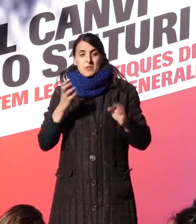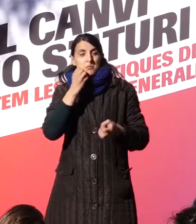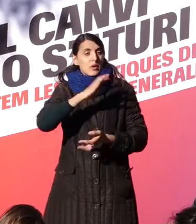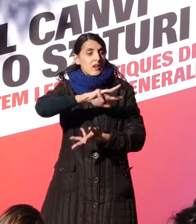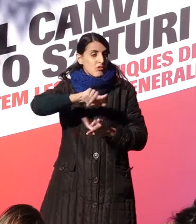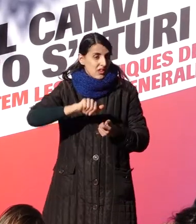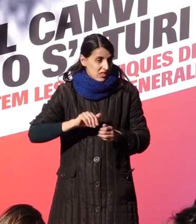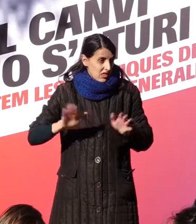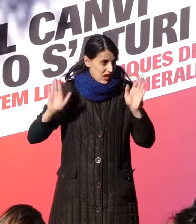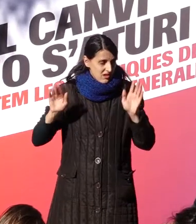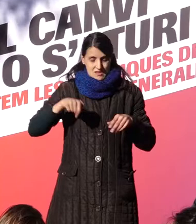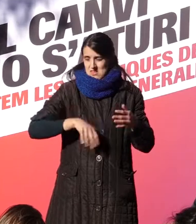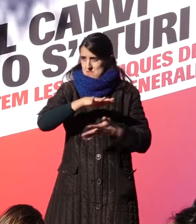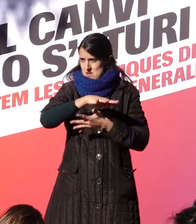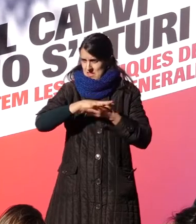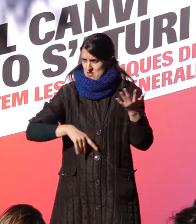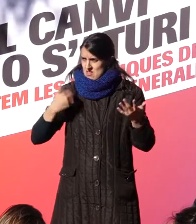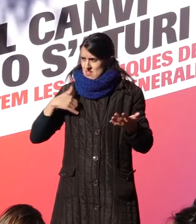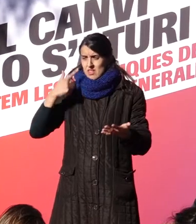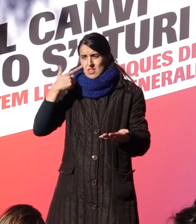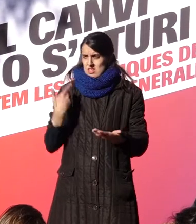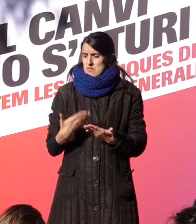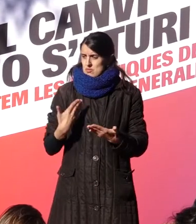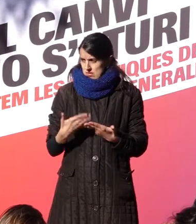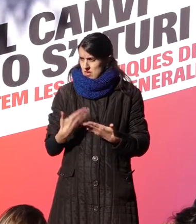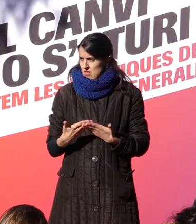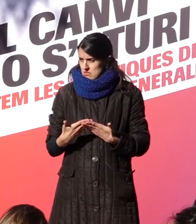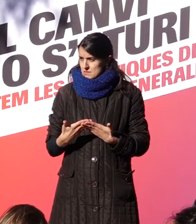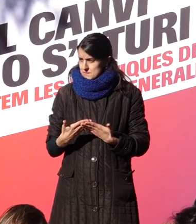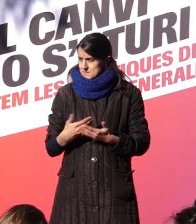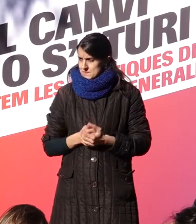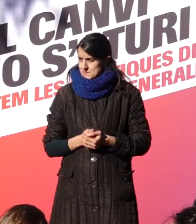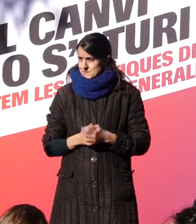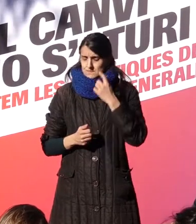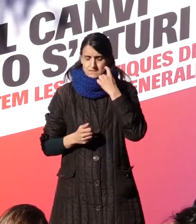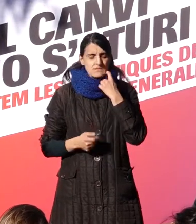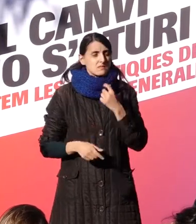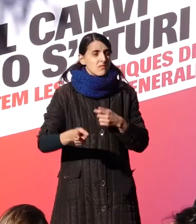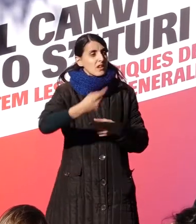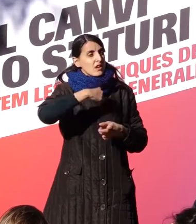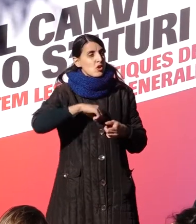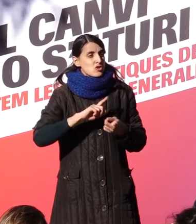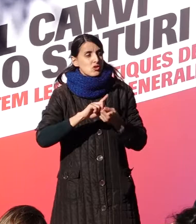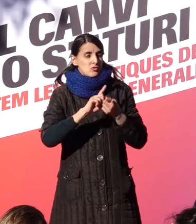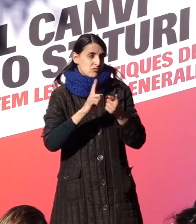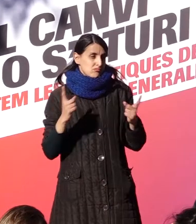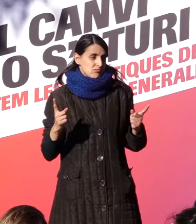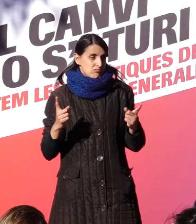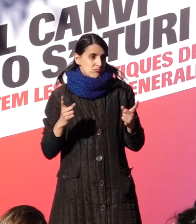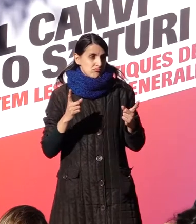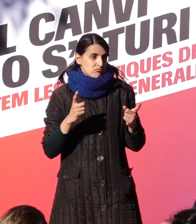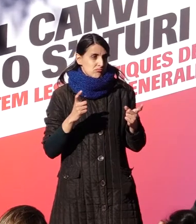como se demuestra que en barcelona hay posibilidades de ir trabajando no solamente haciendo oposición a ese clima siniestro